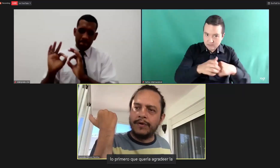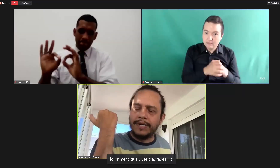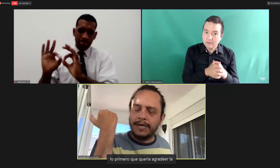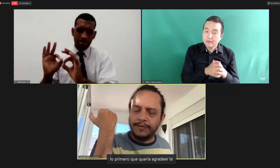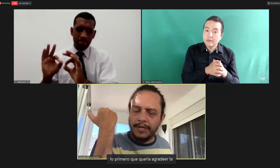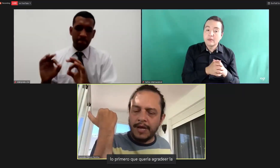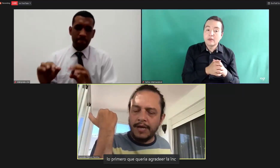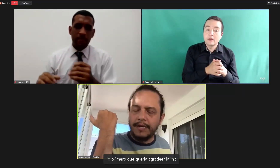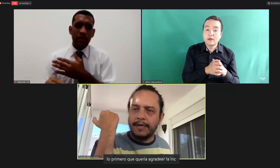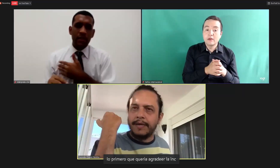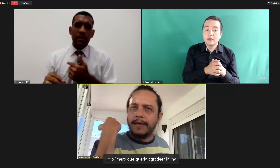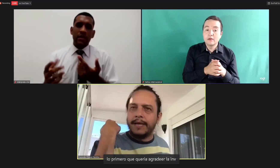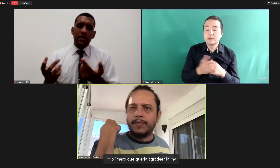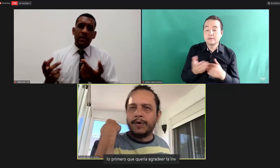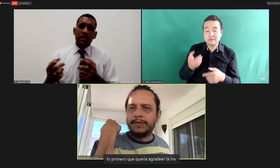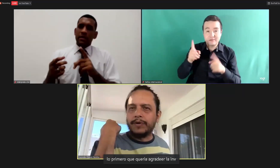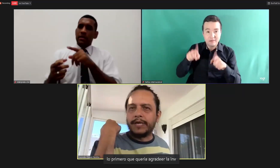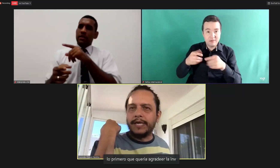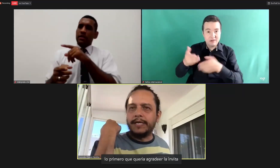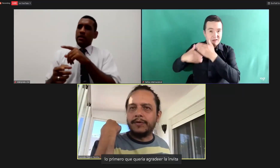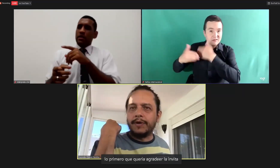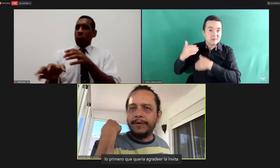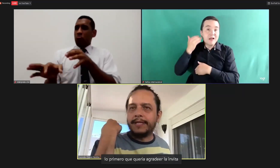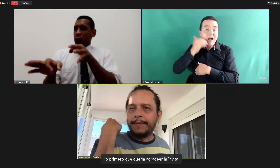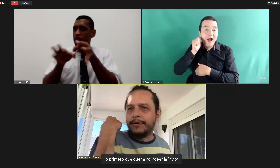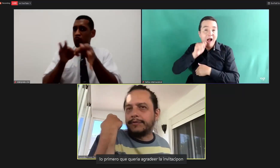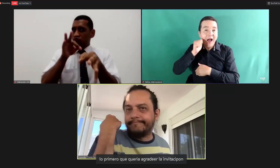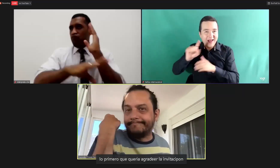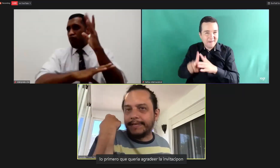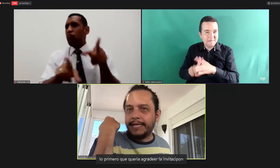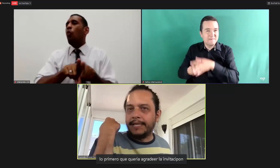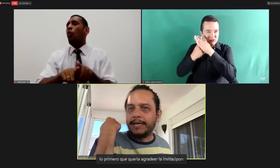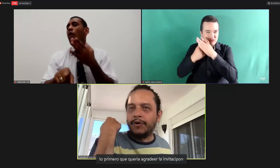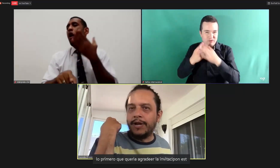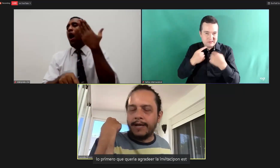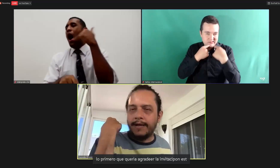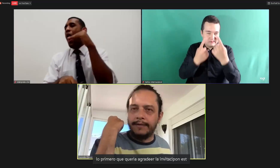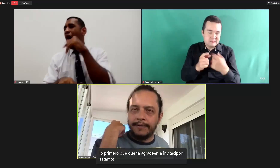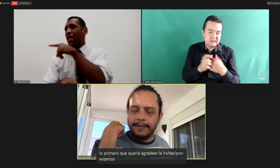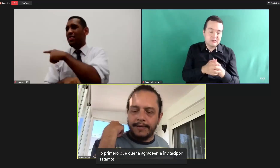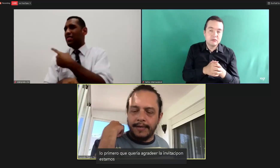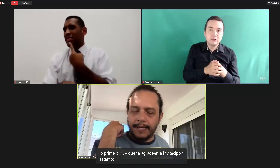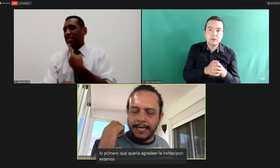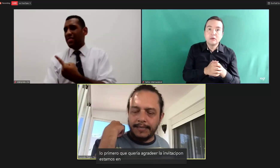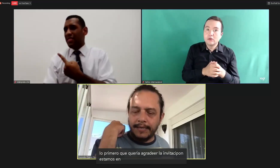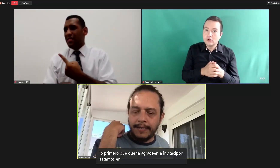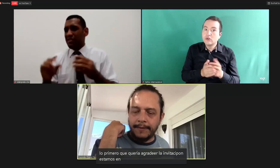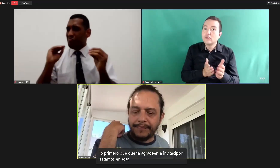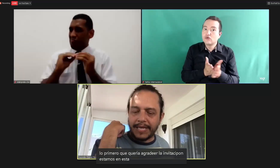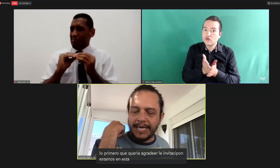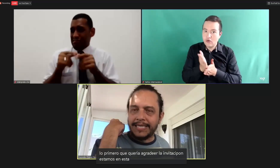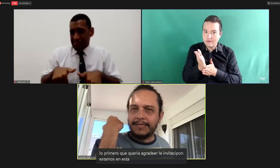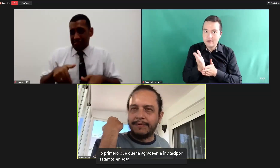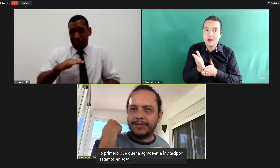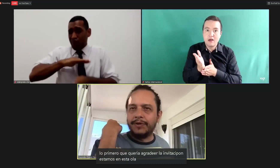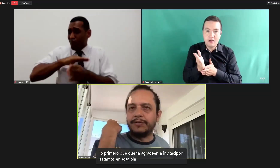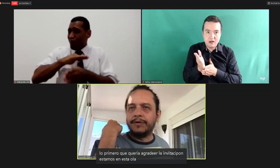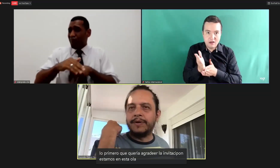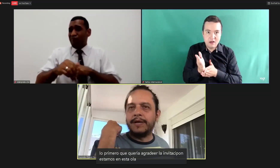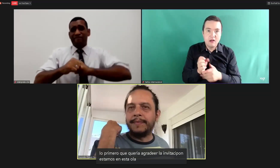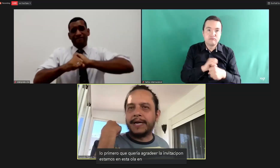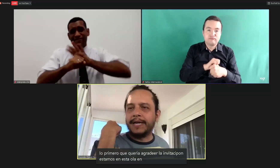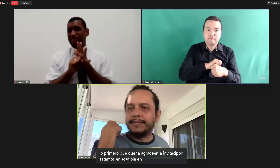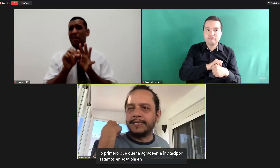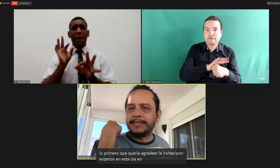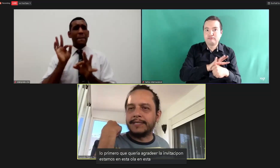que dijo Ana Lucía, en cuanto a que todavía estamos en esta ola, en esta situación